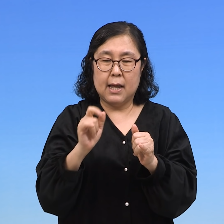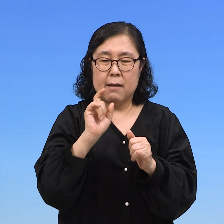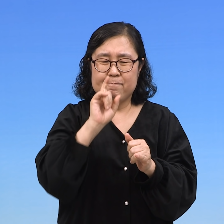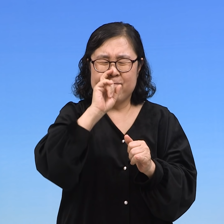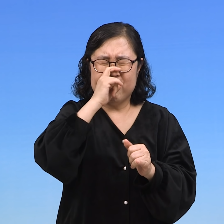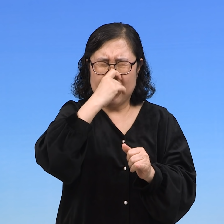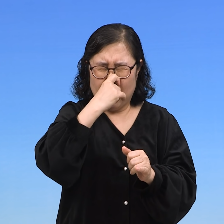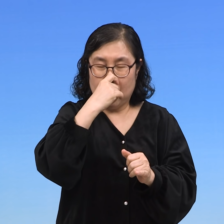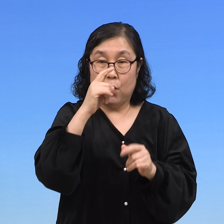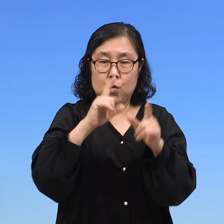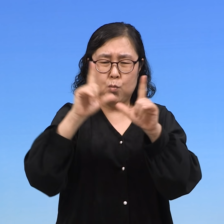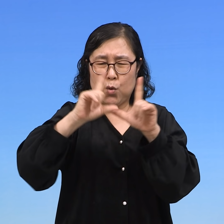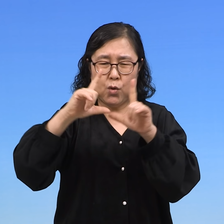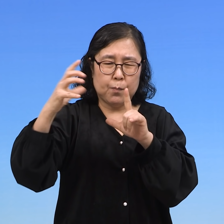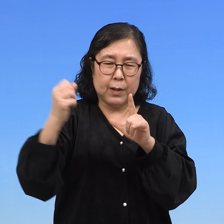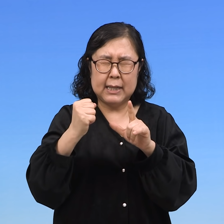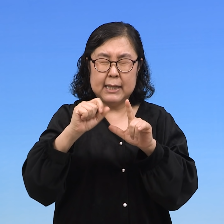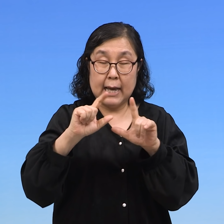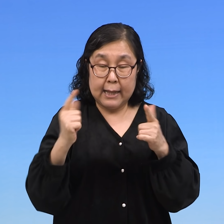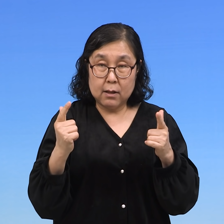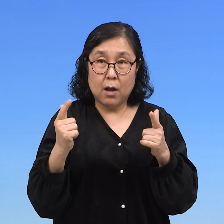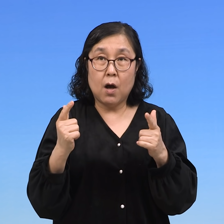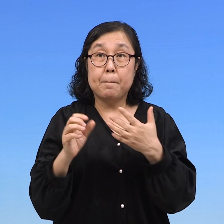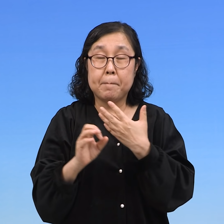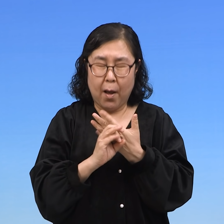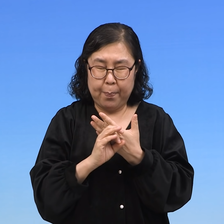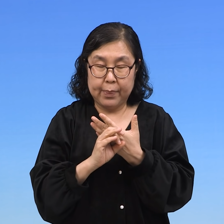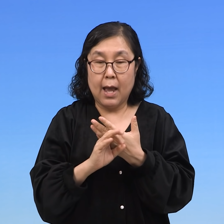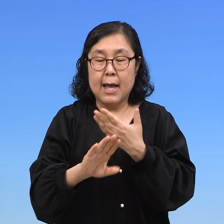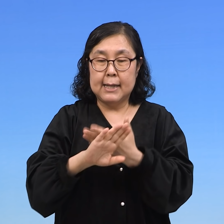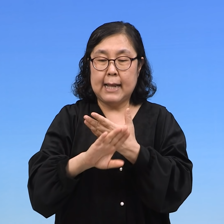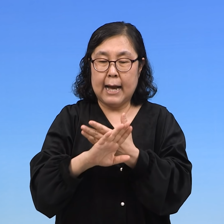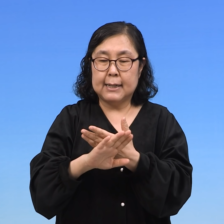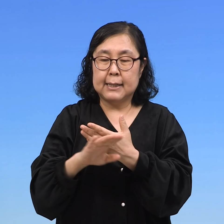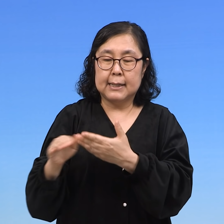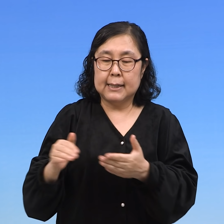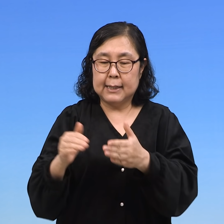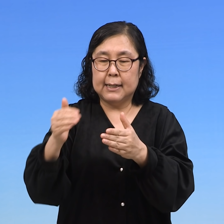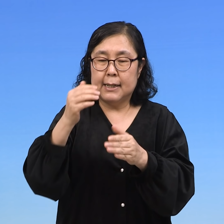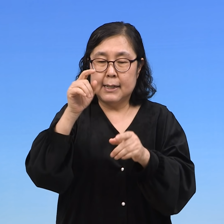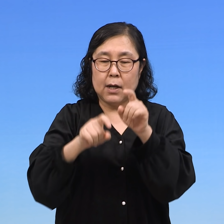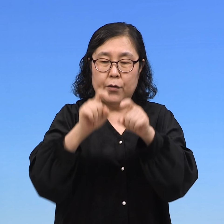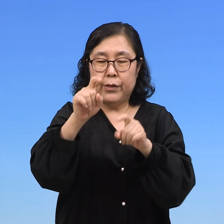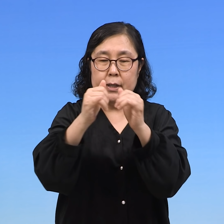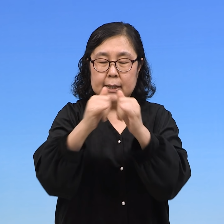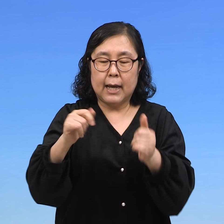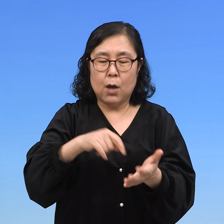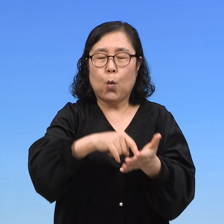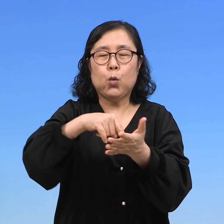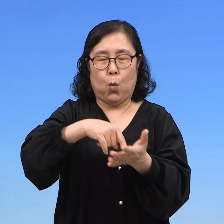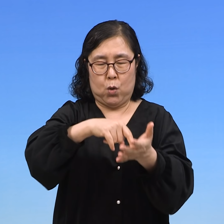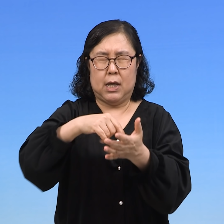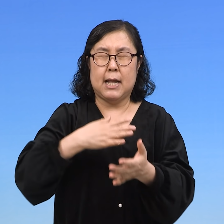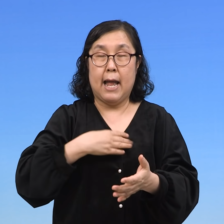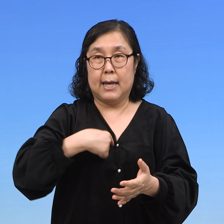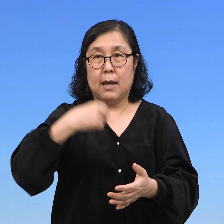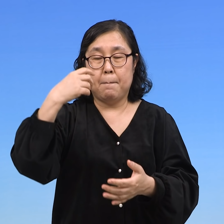가지지 않기 위해서 하나님 다른 길을 걸어가는 자의 고독이 필요한 그래서 새벽이 필요한 거거든요